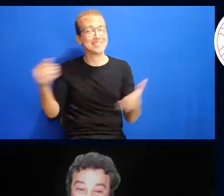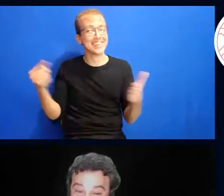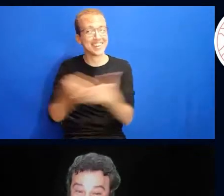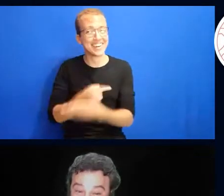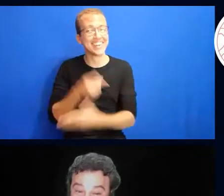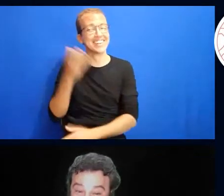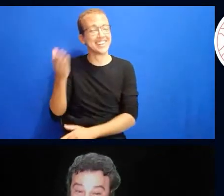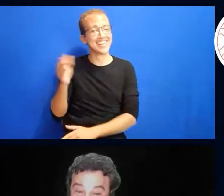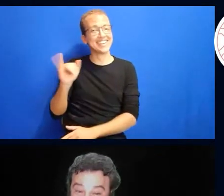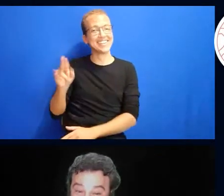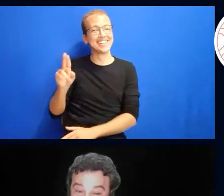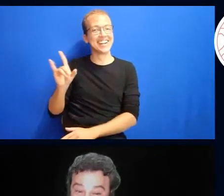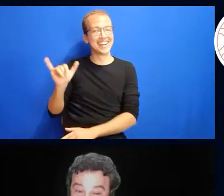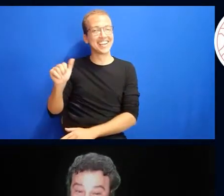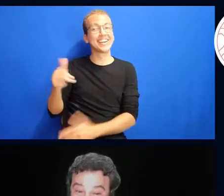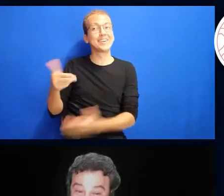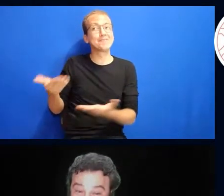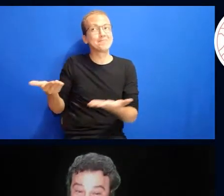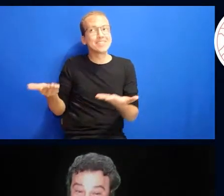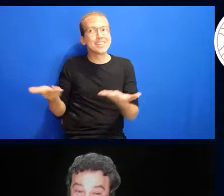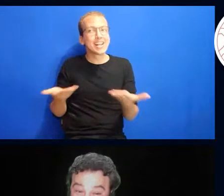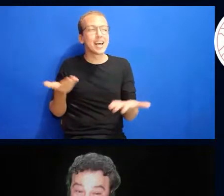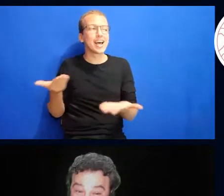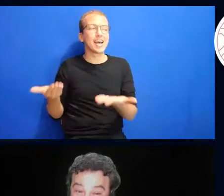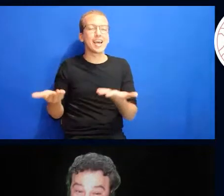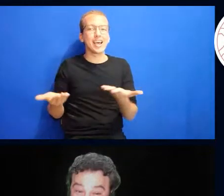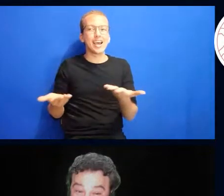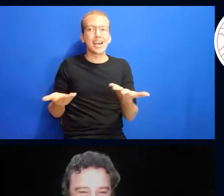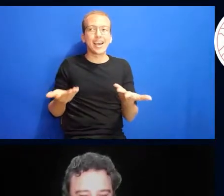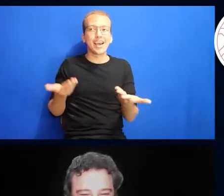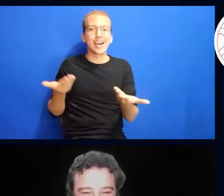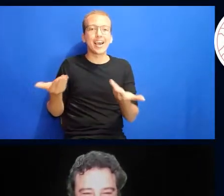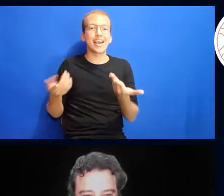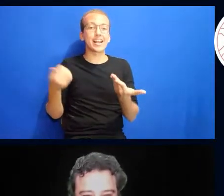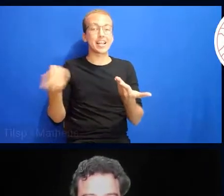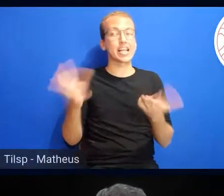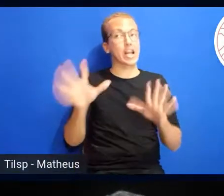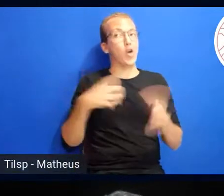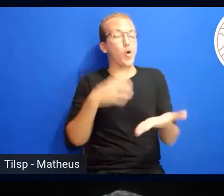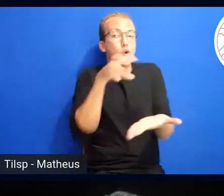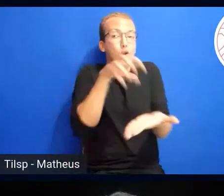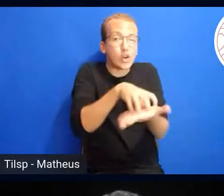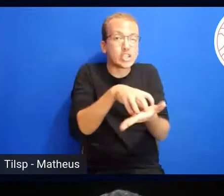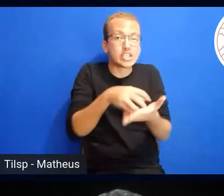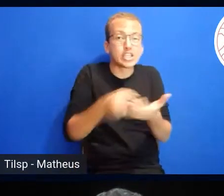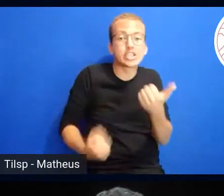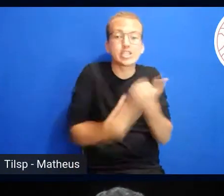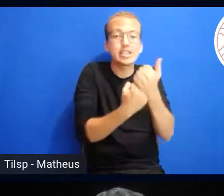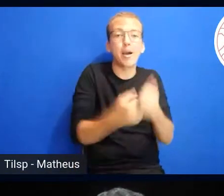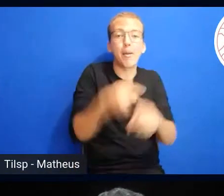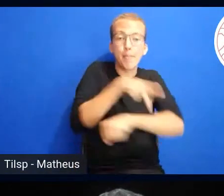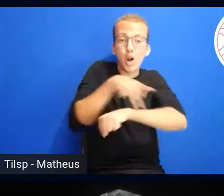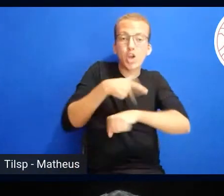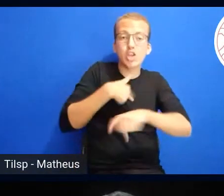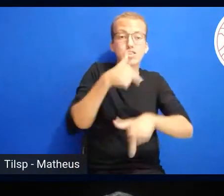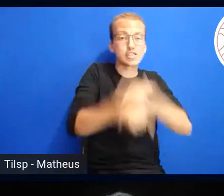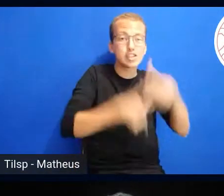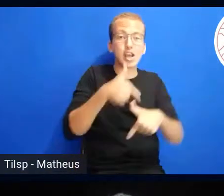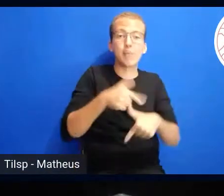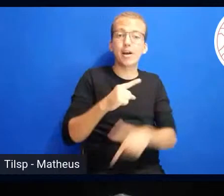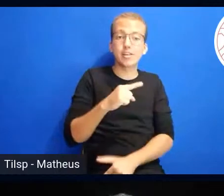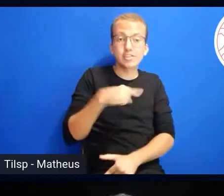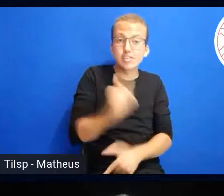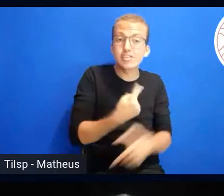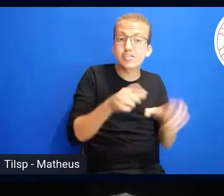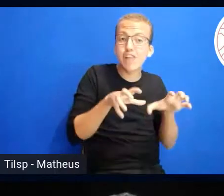olha só, no Centro de Apoio Pedagógico, onde trabalho, nós não temos, pelo menos até